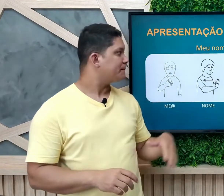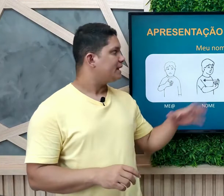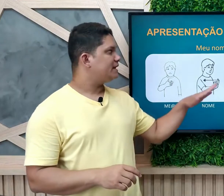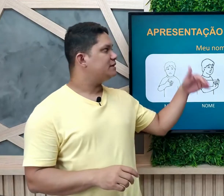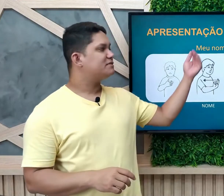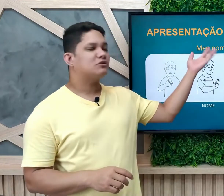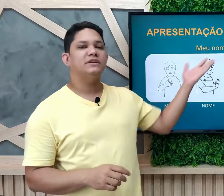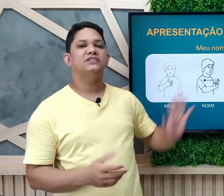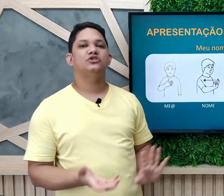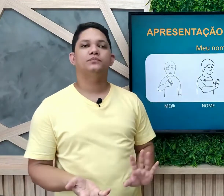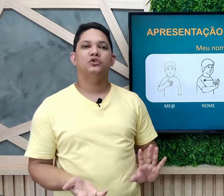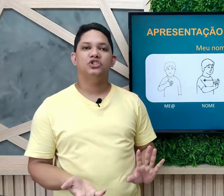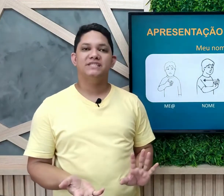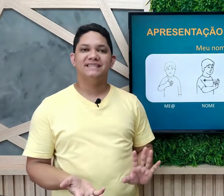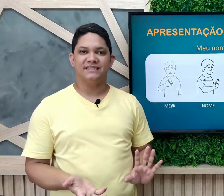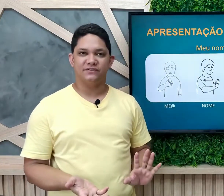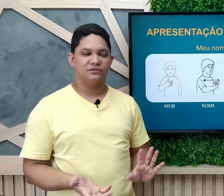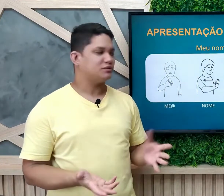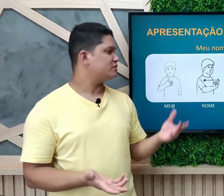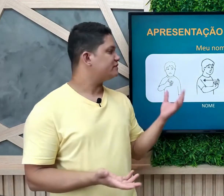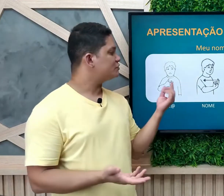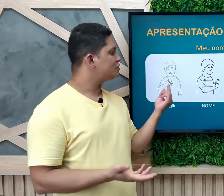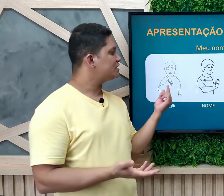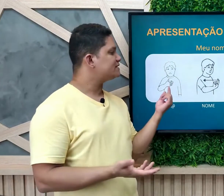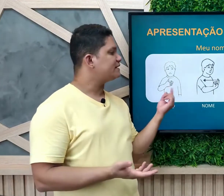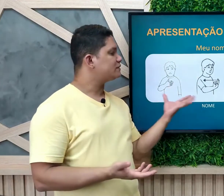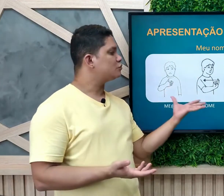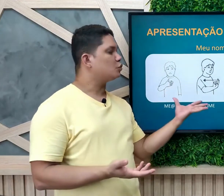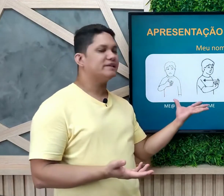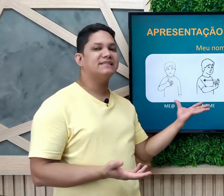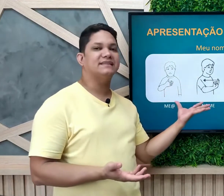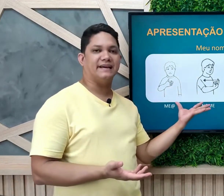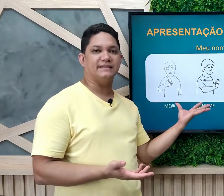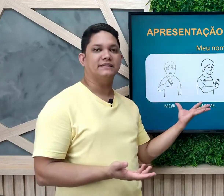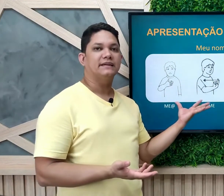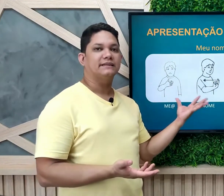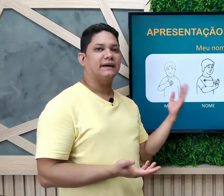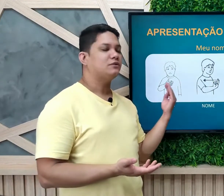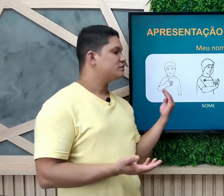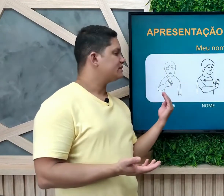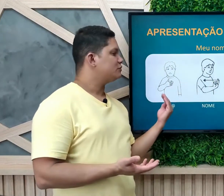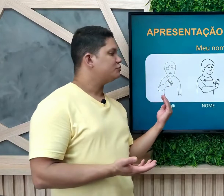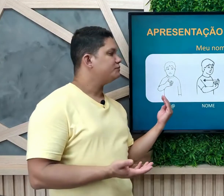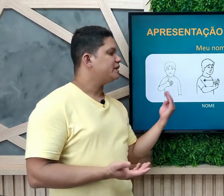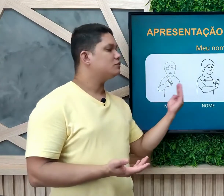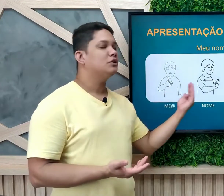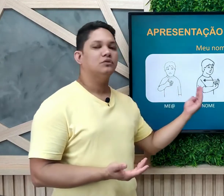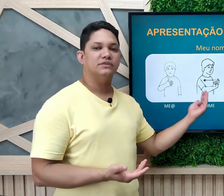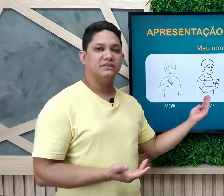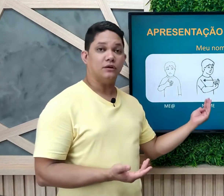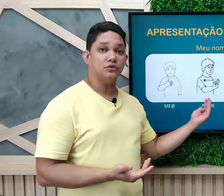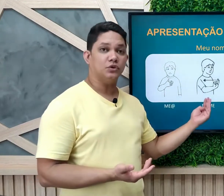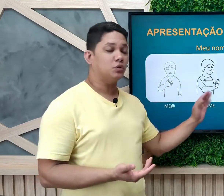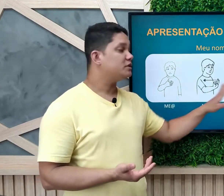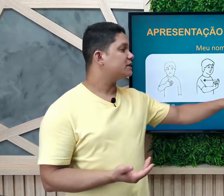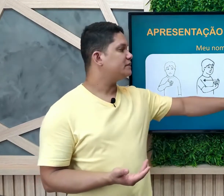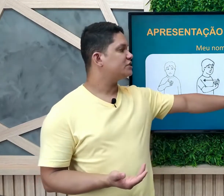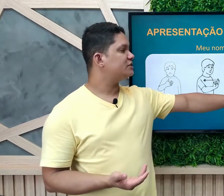Em Libras, como é que a gente pode dizer isso? Nós vamos utilizar, então, 2 sinais, tá? O sinal de meu, o sinal de nome, e também a gente